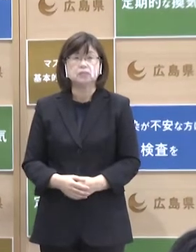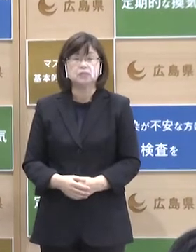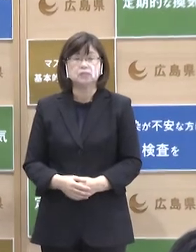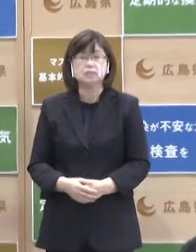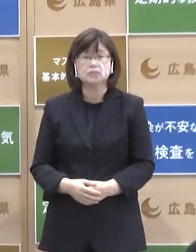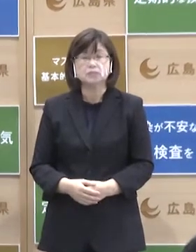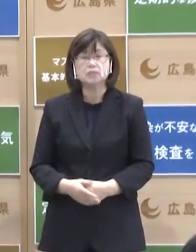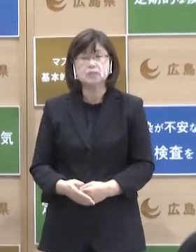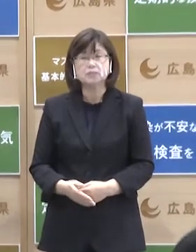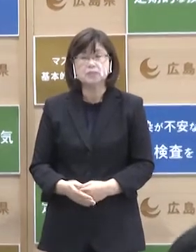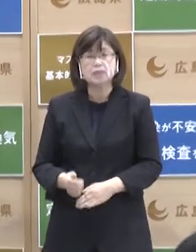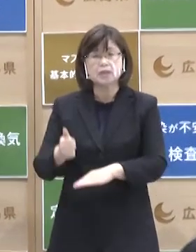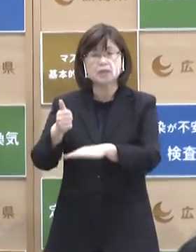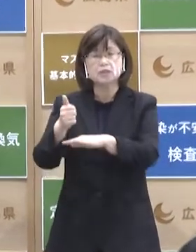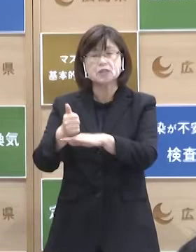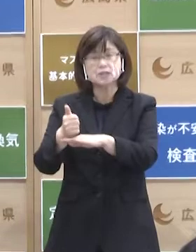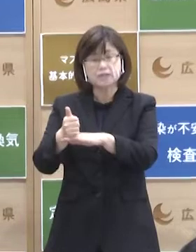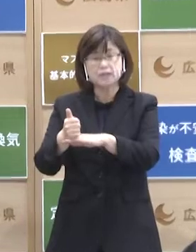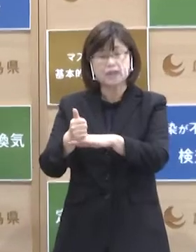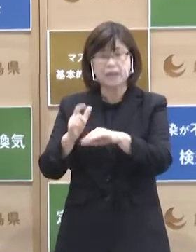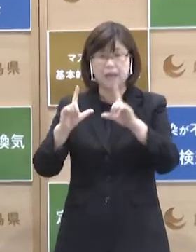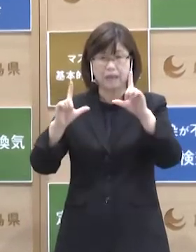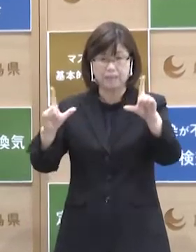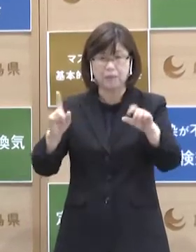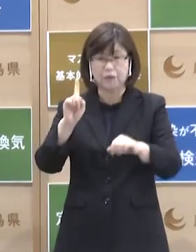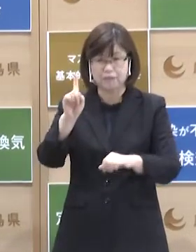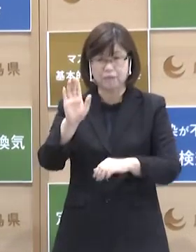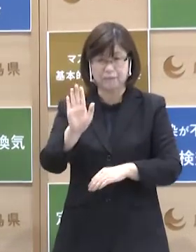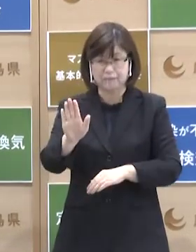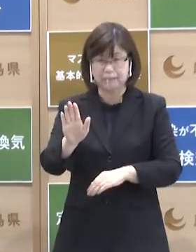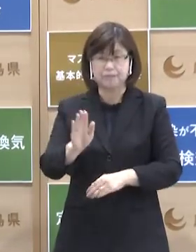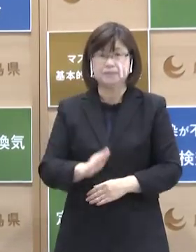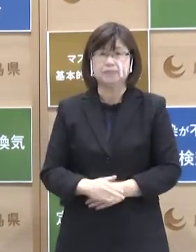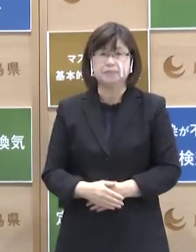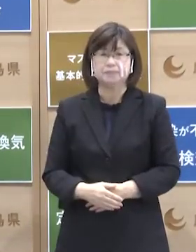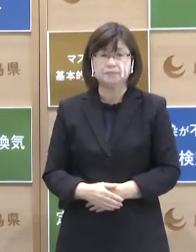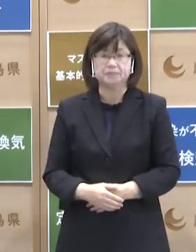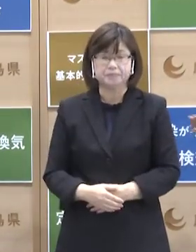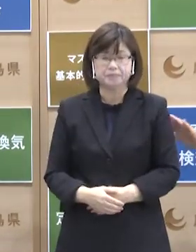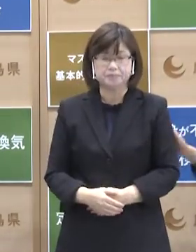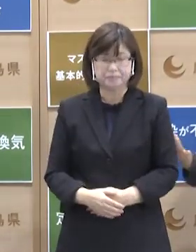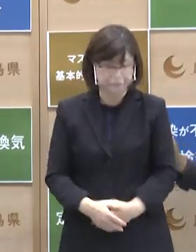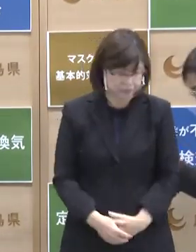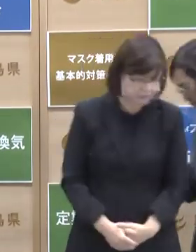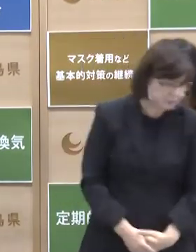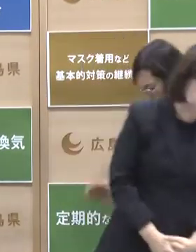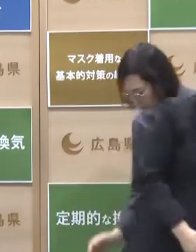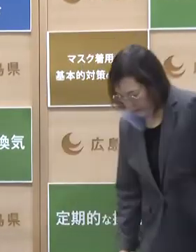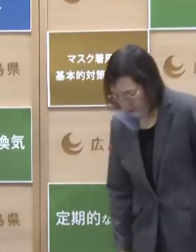次に知事からの発表は1件ありますのでお願いします。 はい。